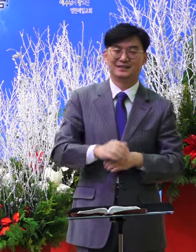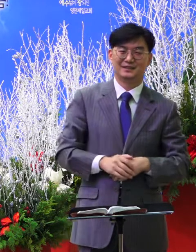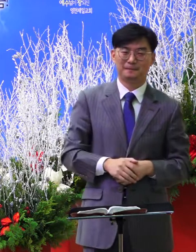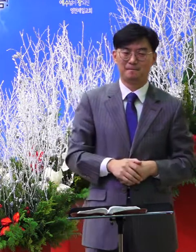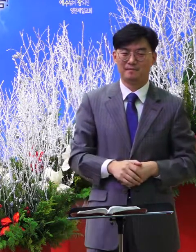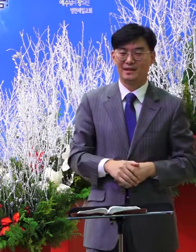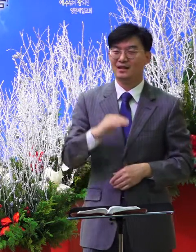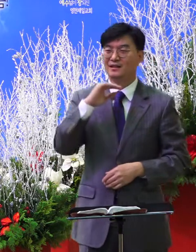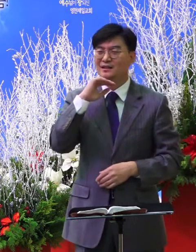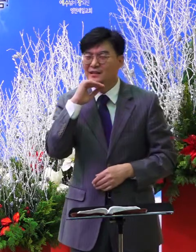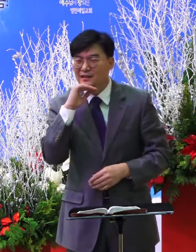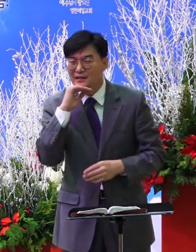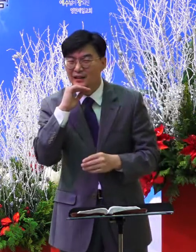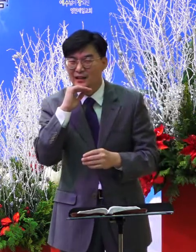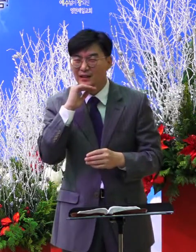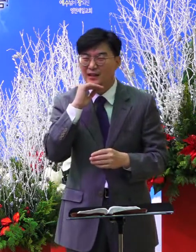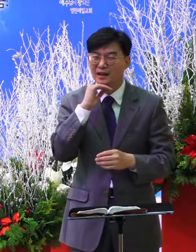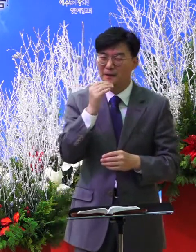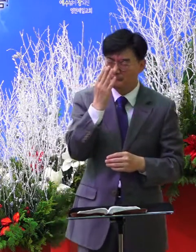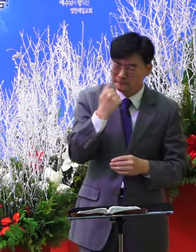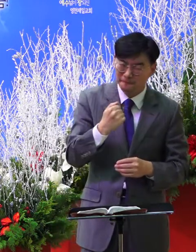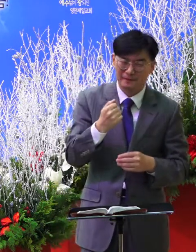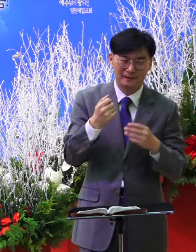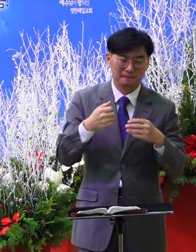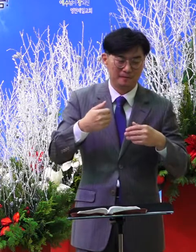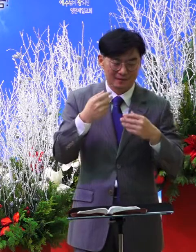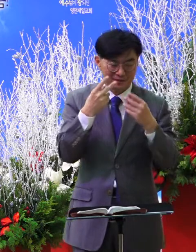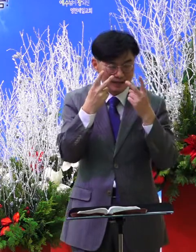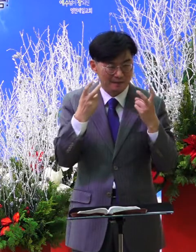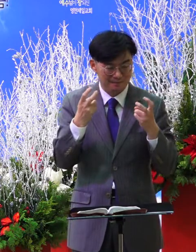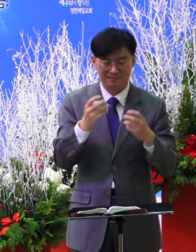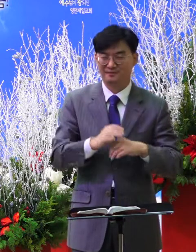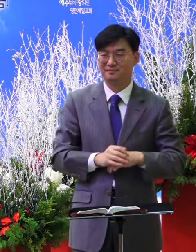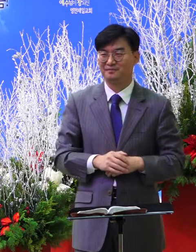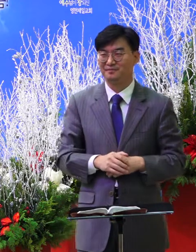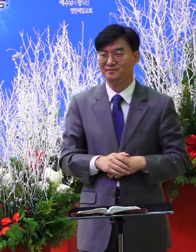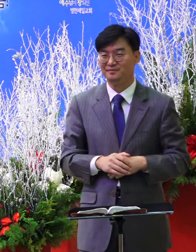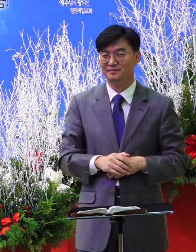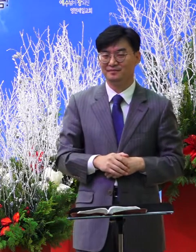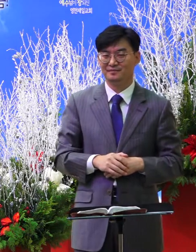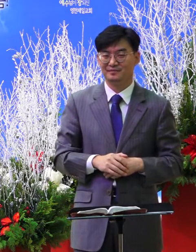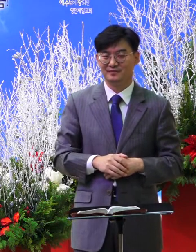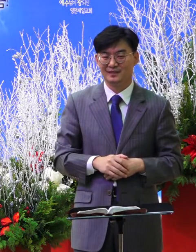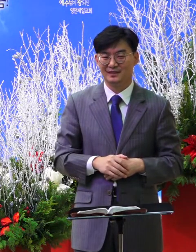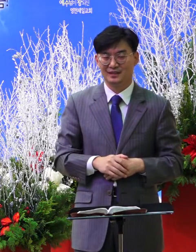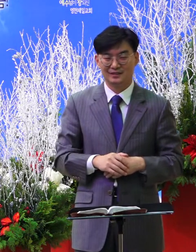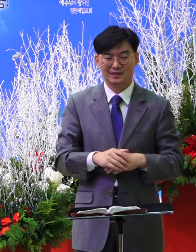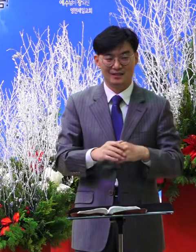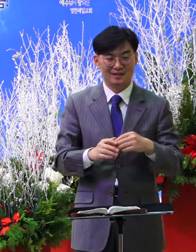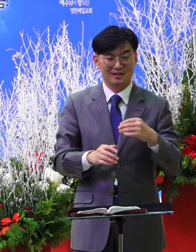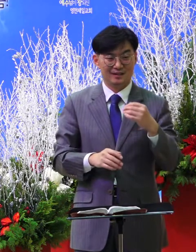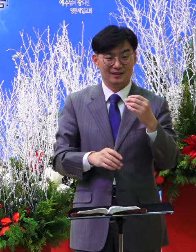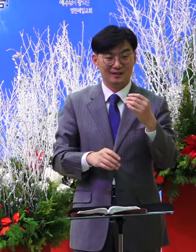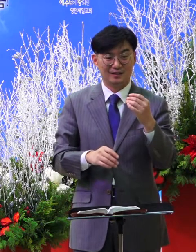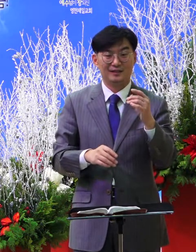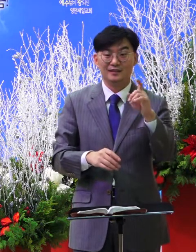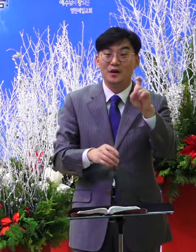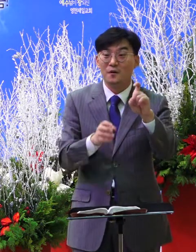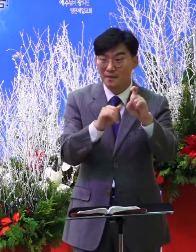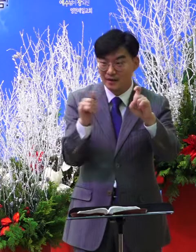여러분, 기다리다가 잠드는 때가 언제쯤이겠습니까? 이 사명이 있고 의무가 있는데 이 기다리는 처녀들까지 잠든 그런 밤중이라면